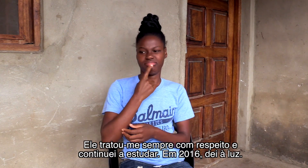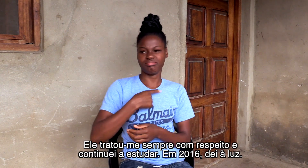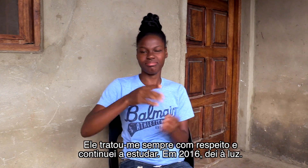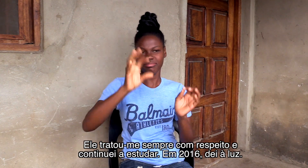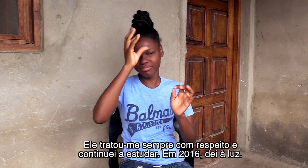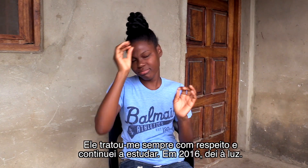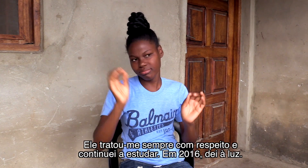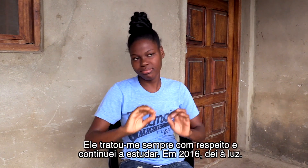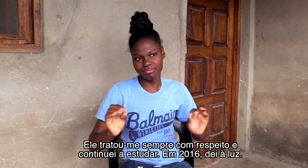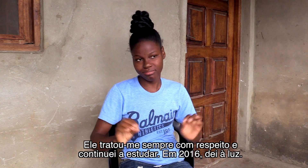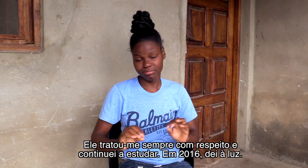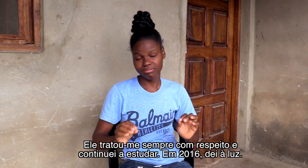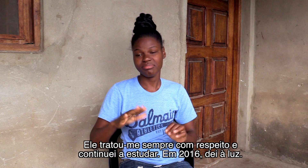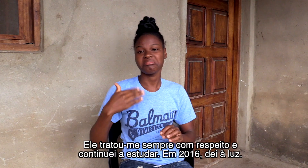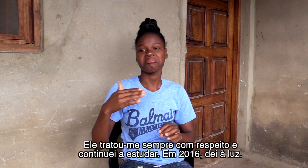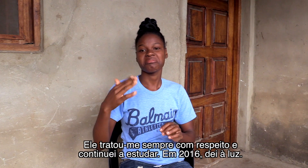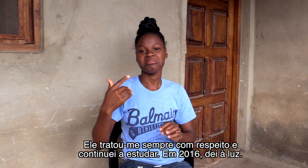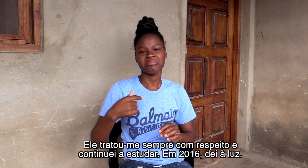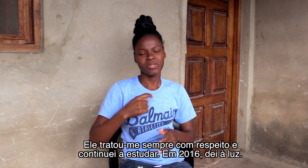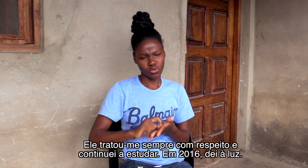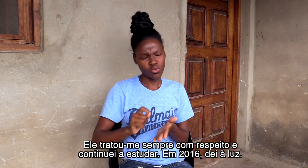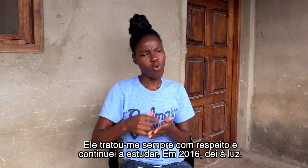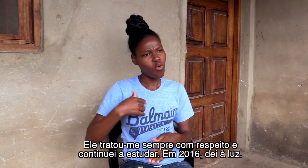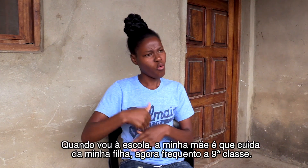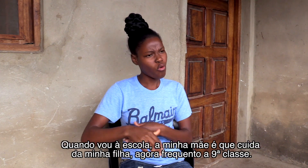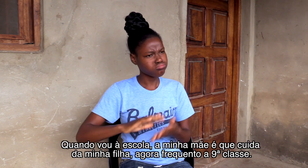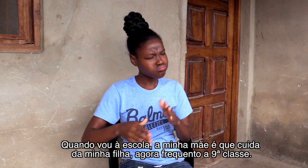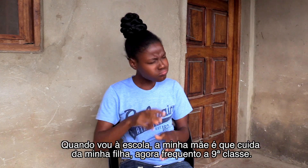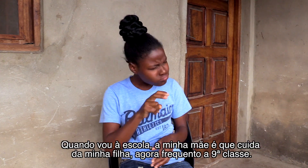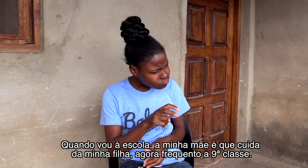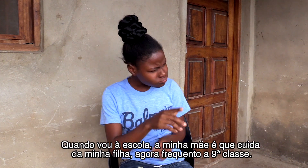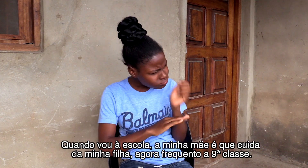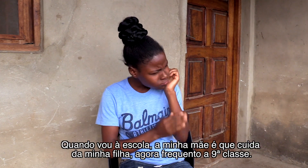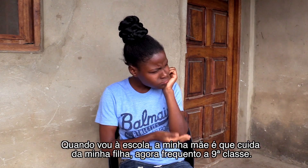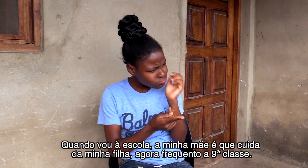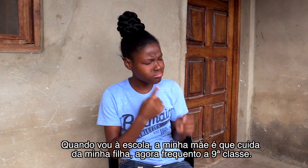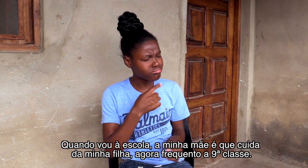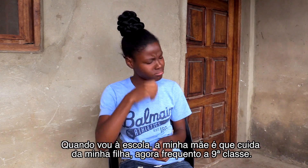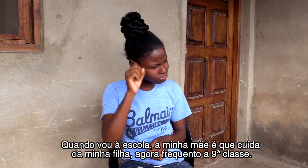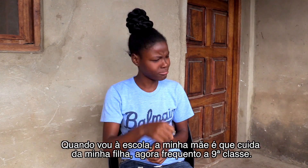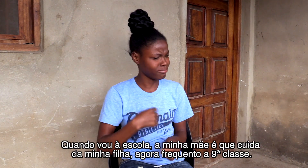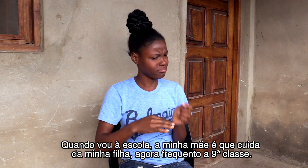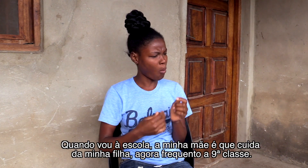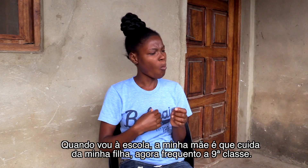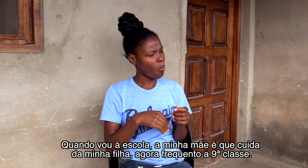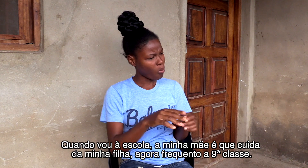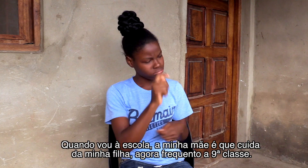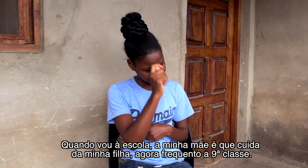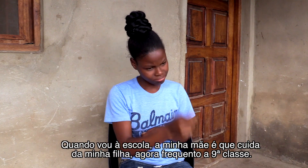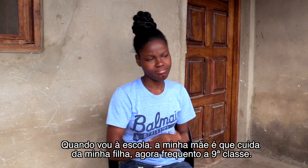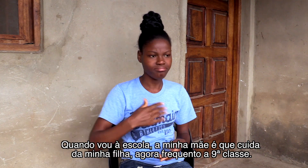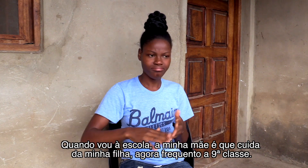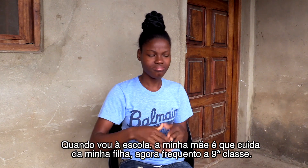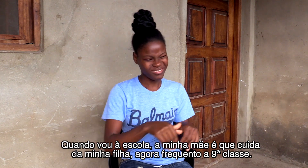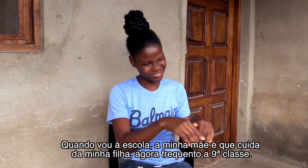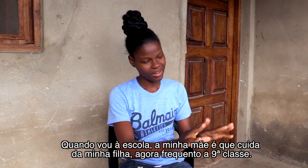estudar. Em 2016, dei à luz. Quando vou à escola, a minha mãe é que cuida da minha filha.